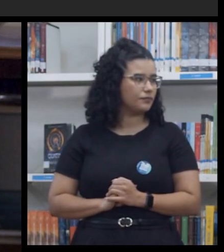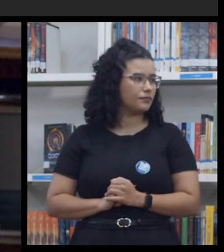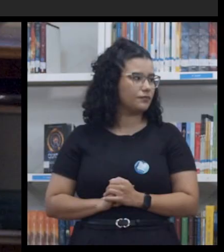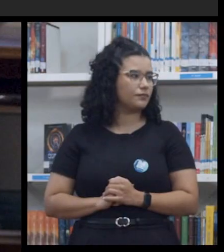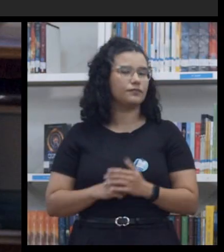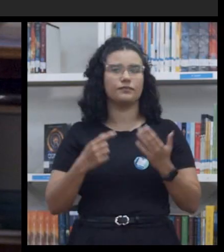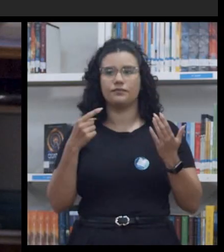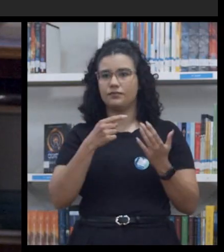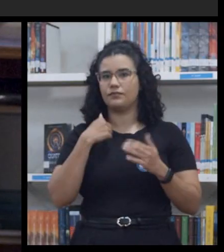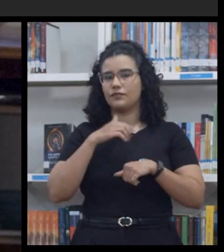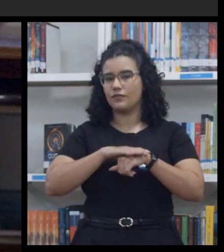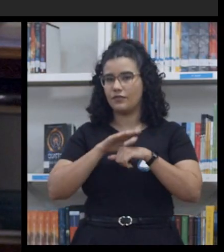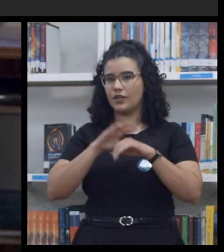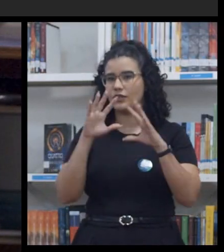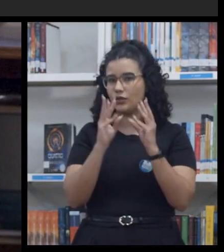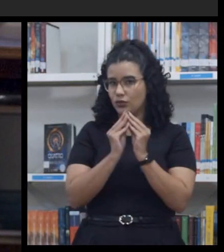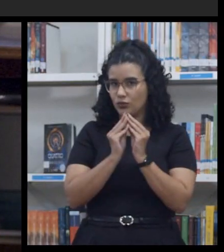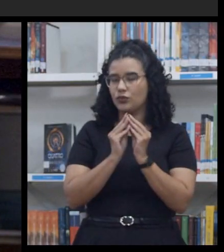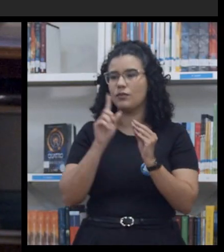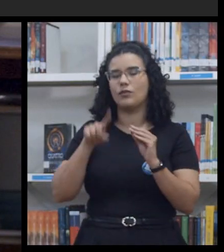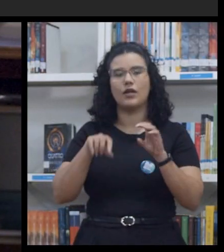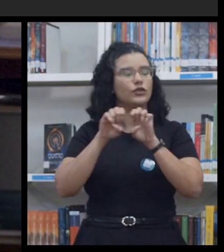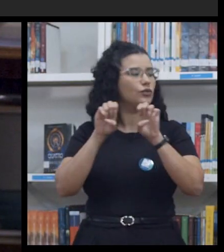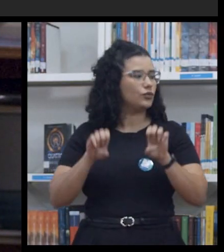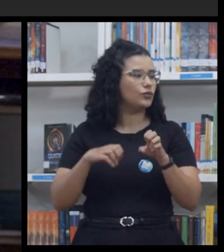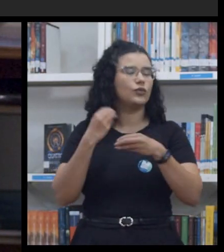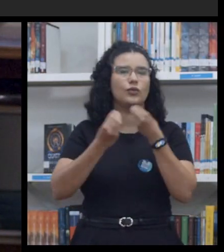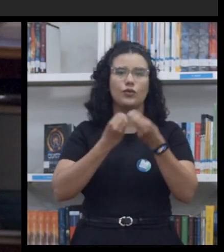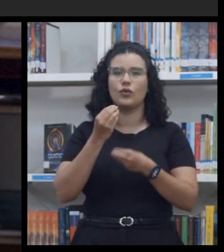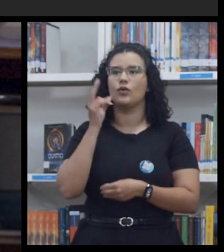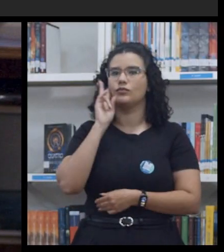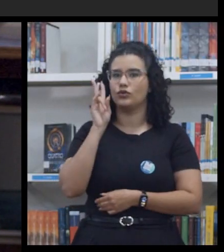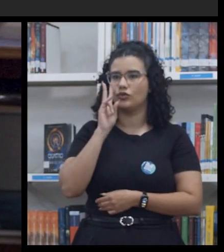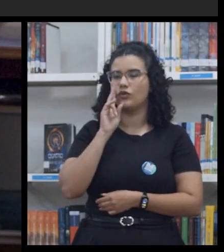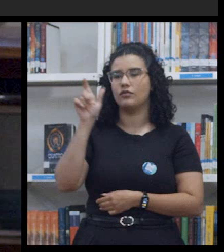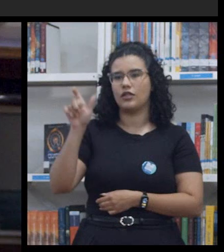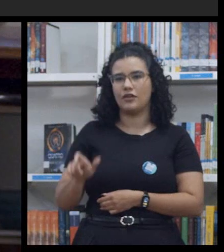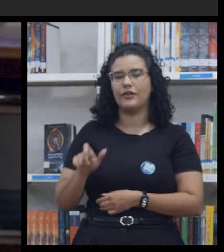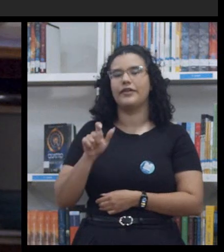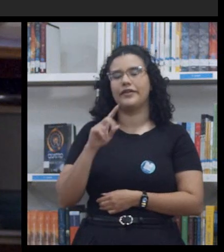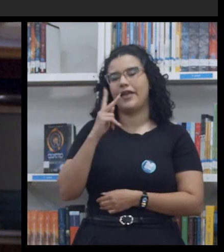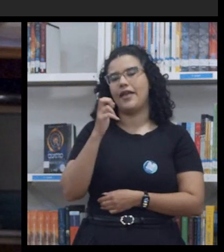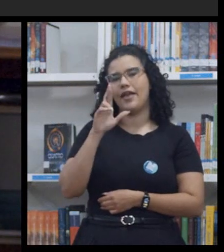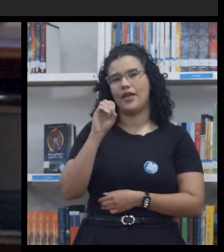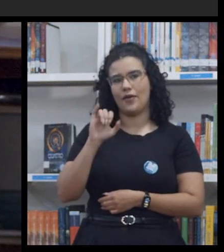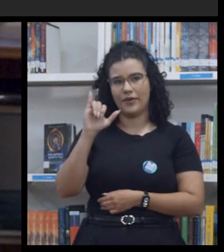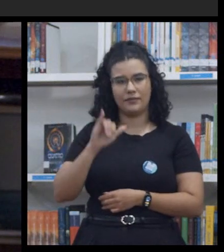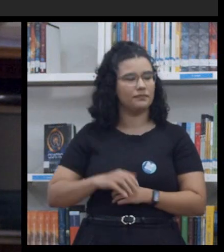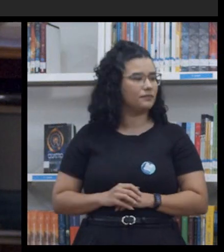Aqui eu fiz um resumo da estrutura da jornada do herói. Ana Lúcia põe um notebook no colo.